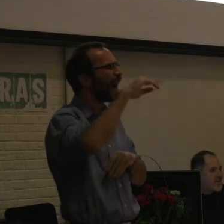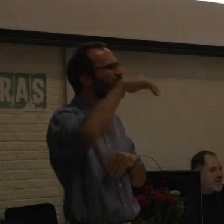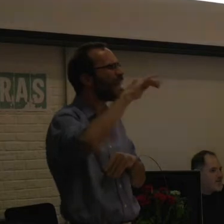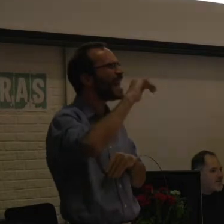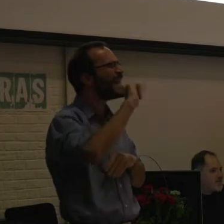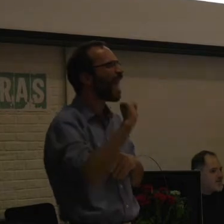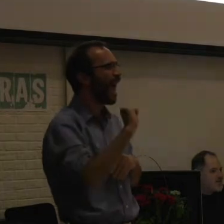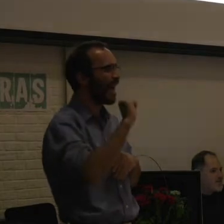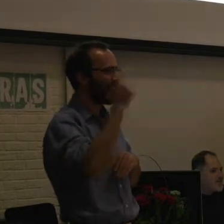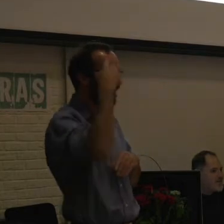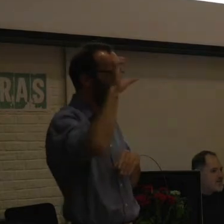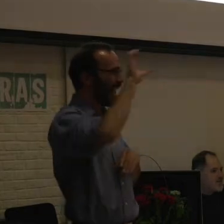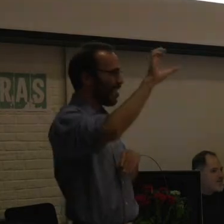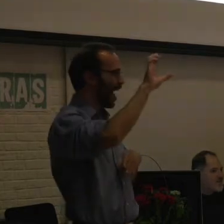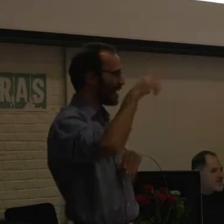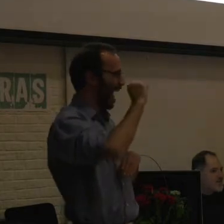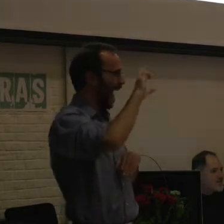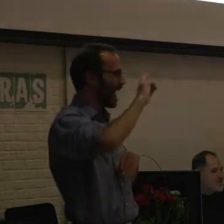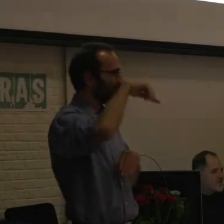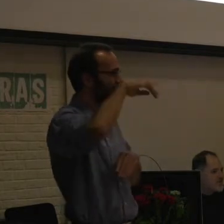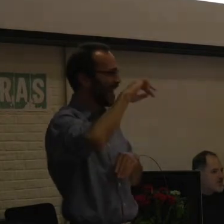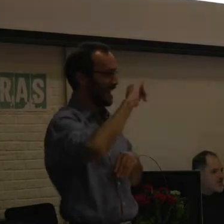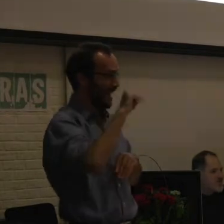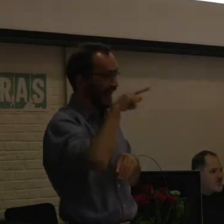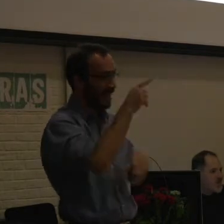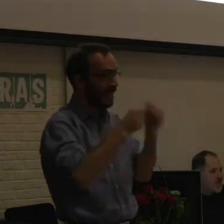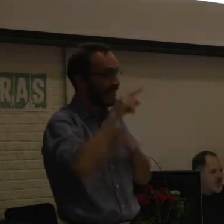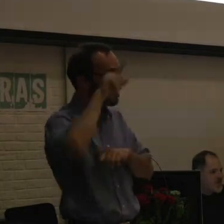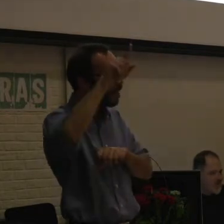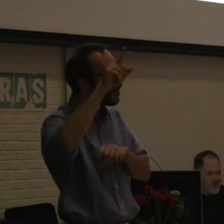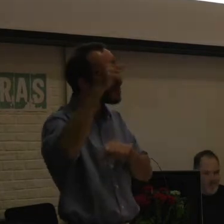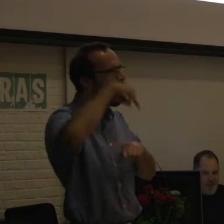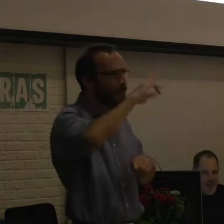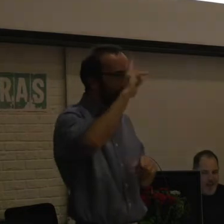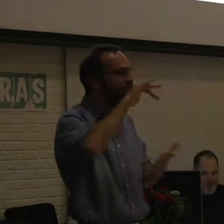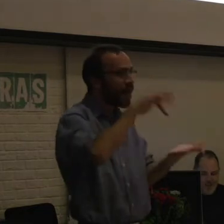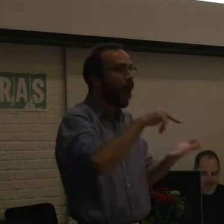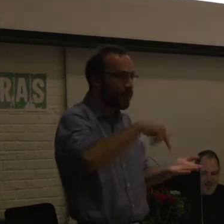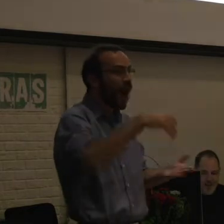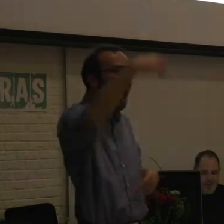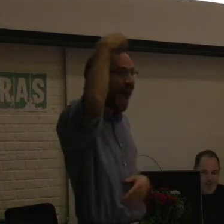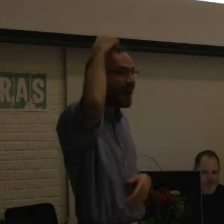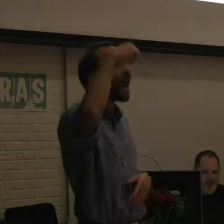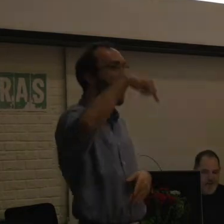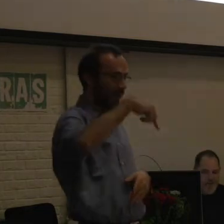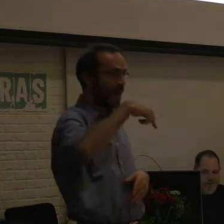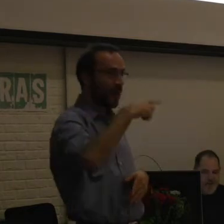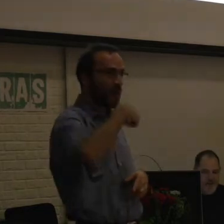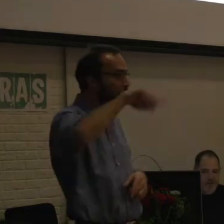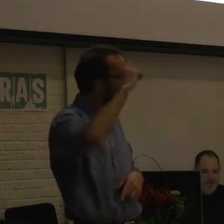que, bueno, pues no duró mucho en ese supuesto trono del Reino de Madrid. Ahí está, ahí dejo esa pincelada